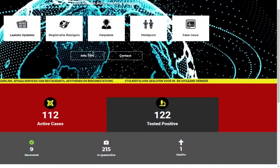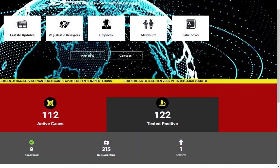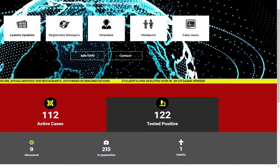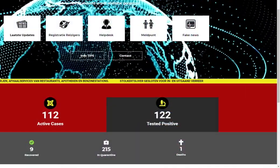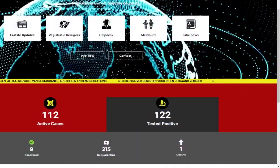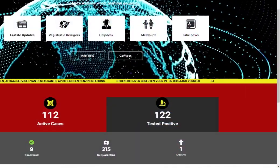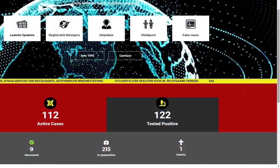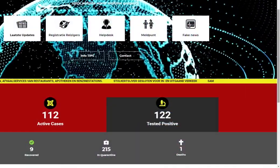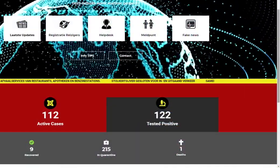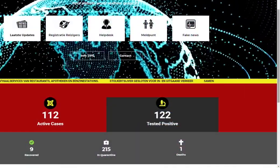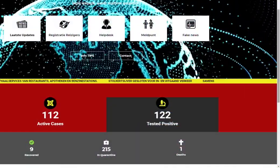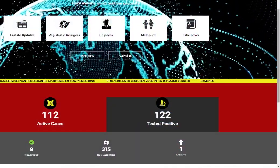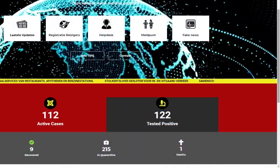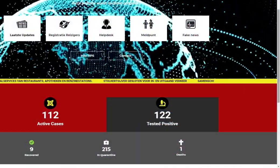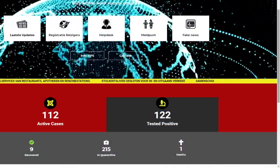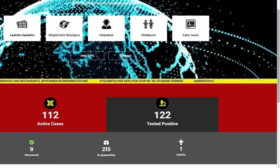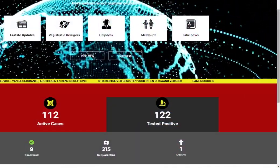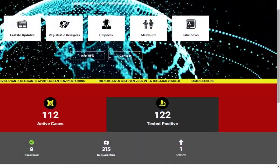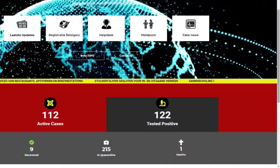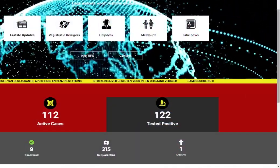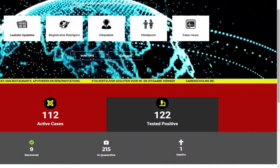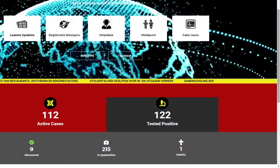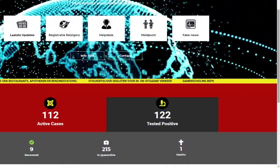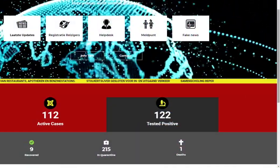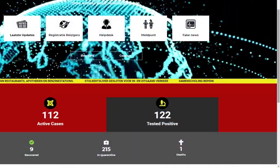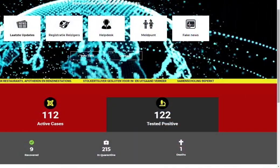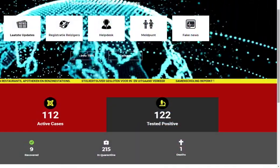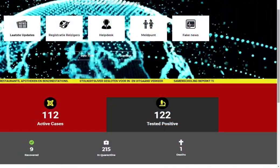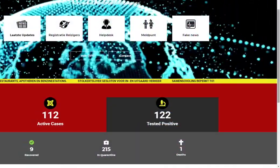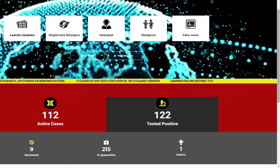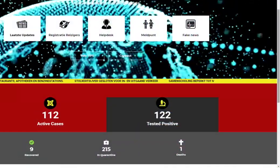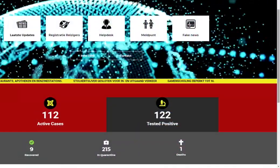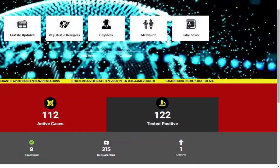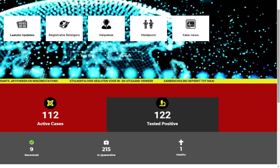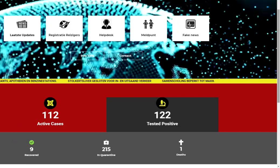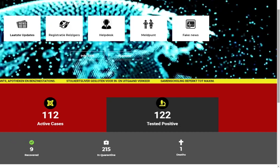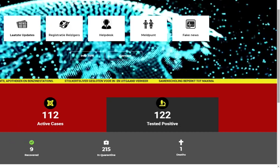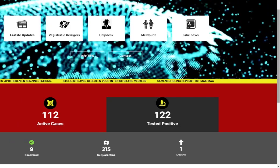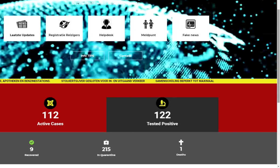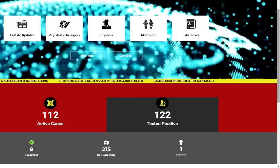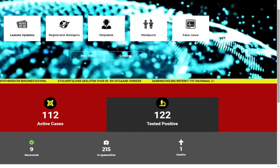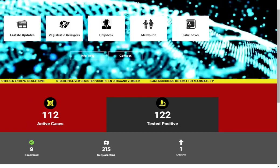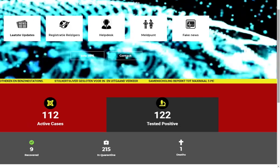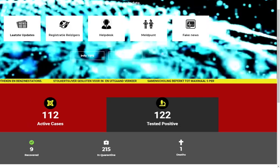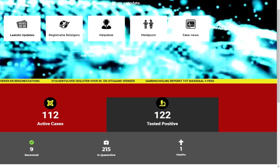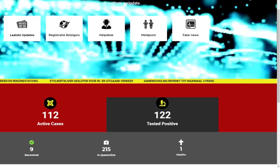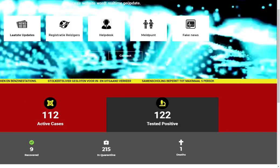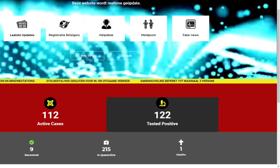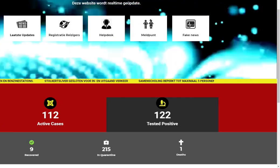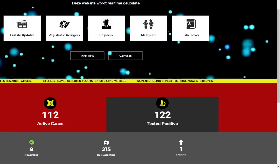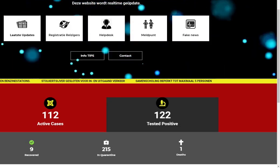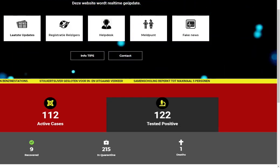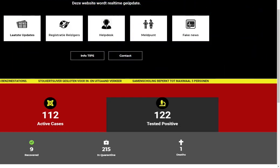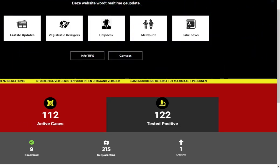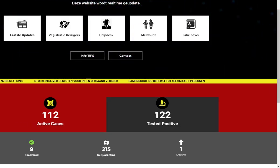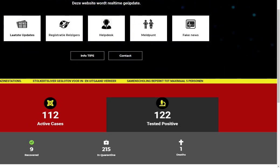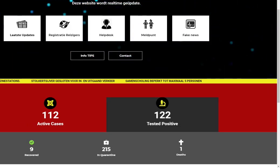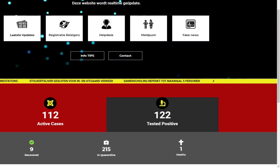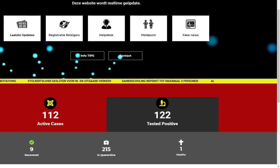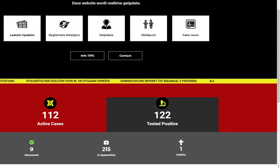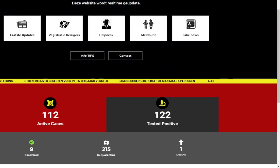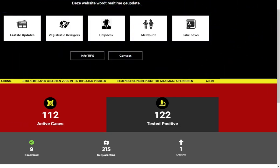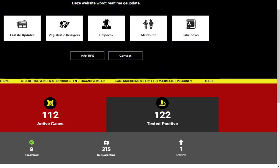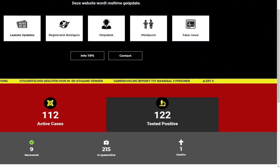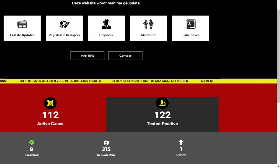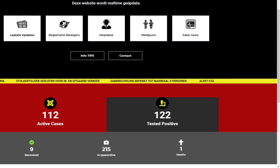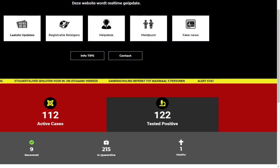Het aantal positief geteste mensen neemt toe. Momenteel zijn we op 122 positief geteste